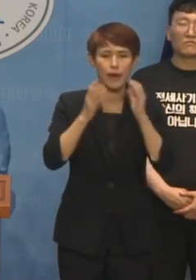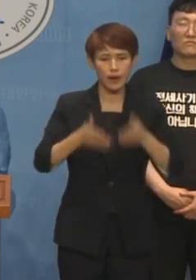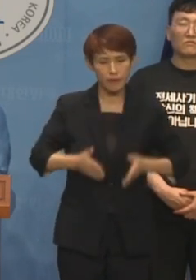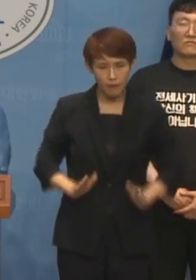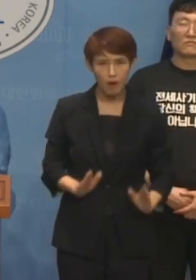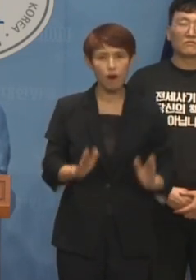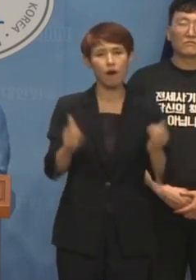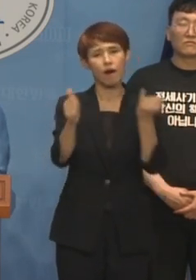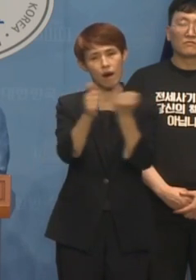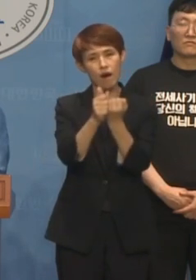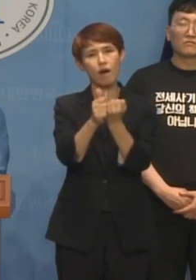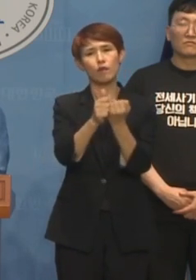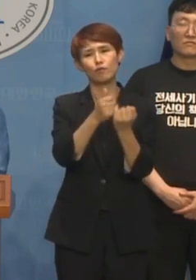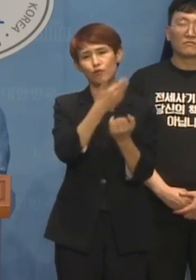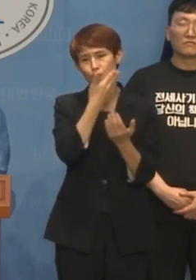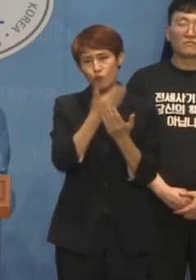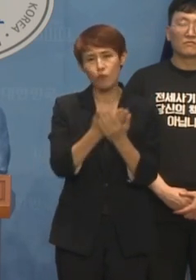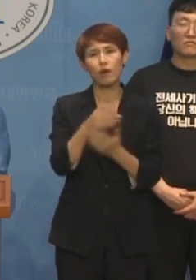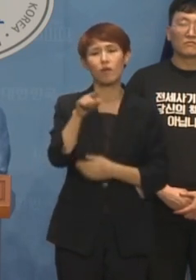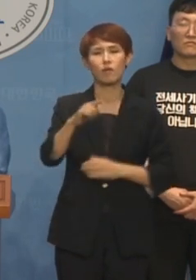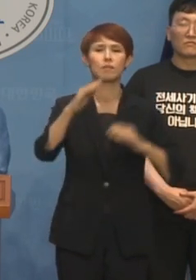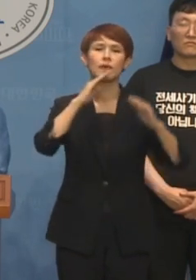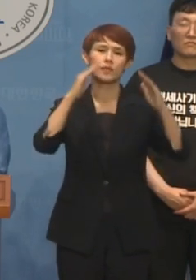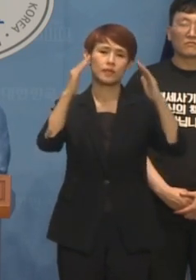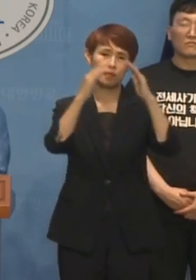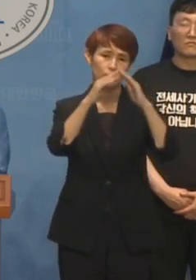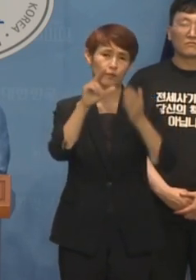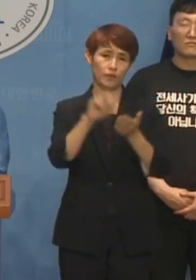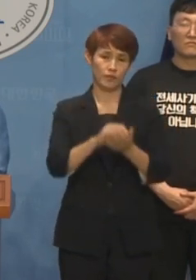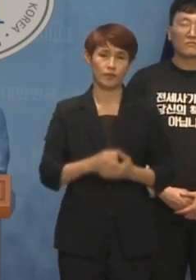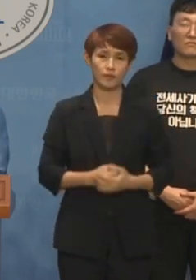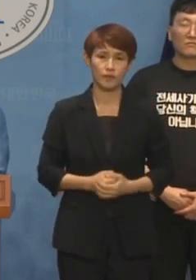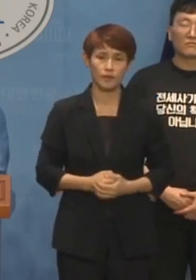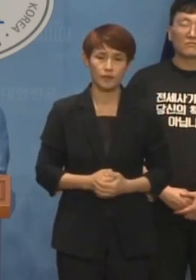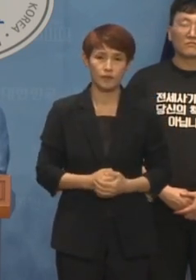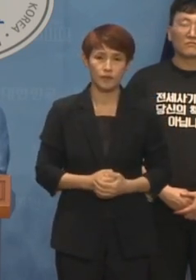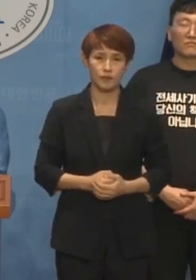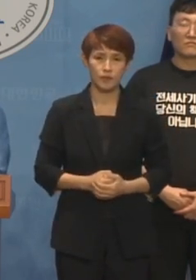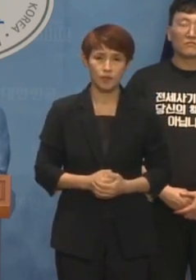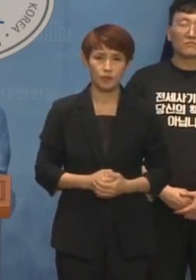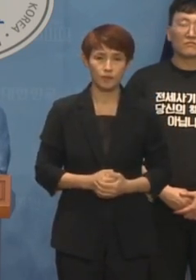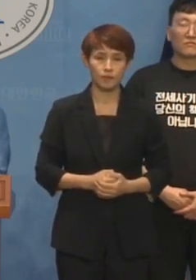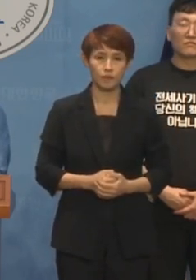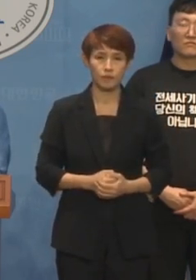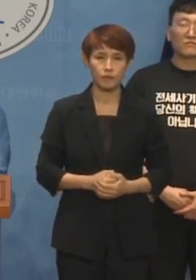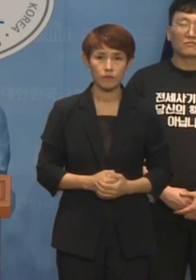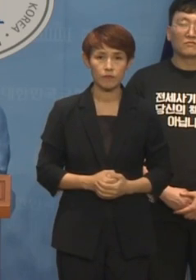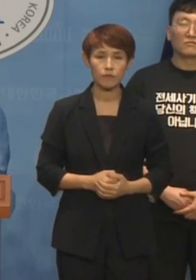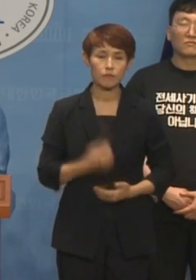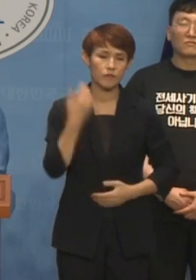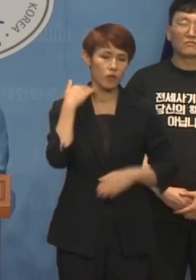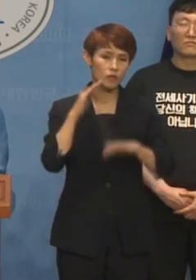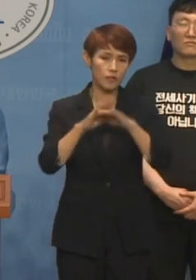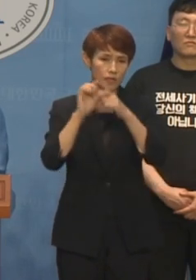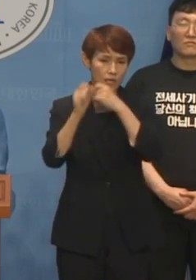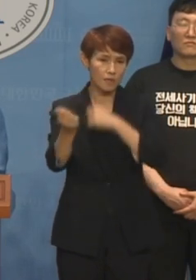한마디로 민생의 중심에 바로 주거 문제가 있는 게 대한민국 현실입니다. 게다가 전세 사기